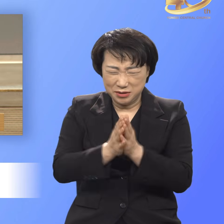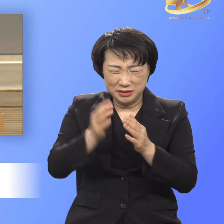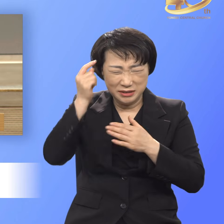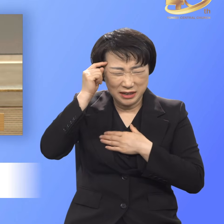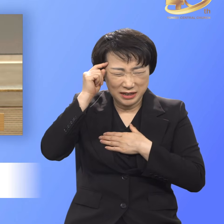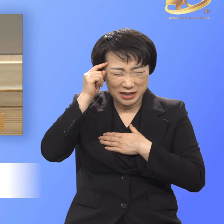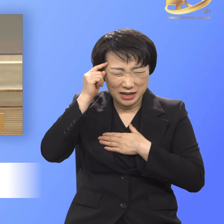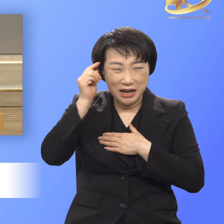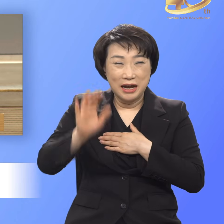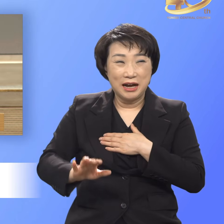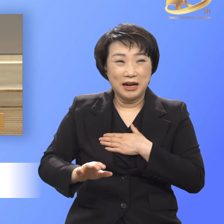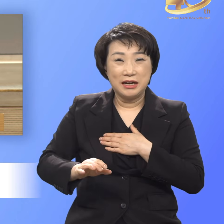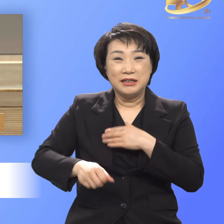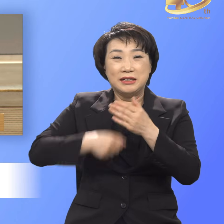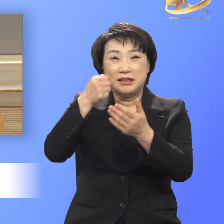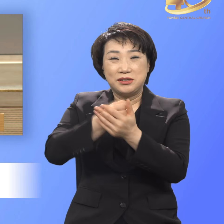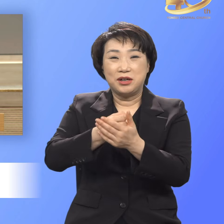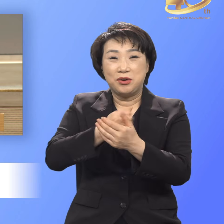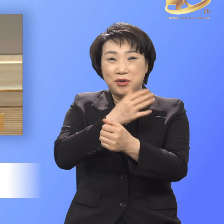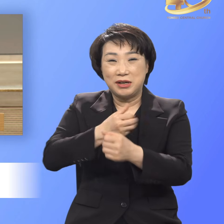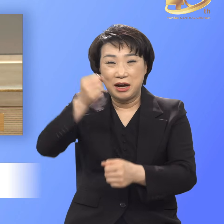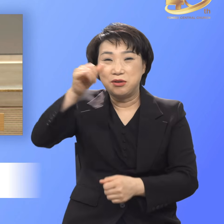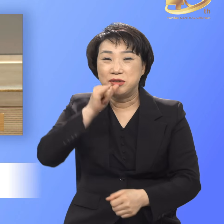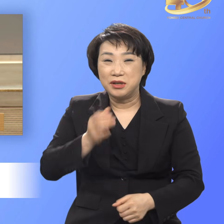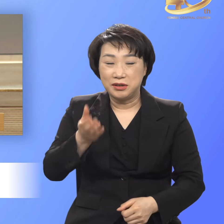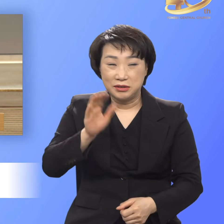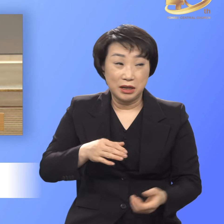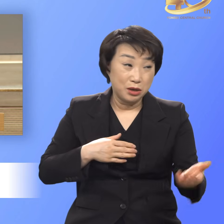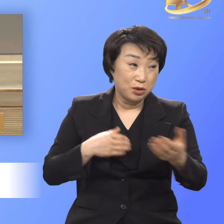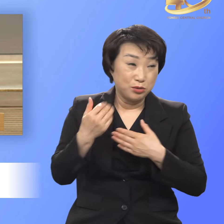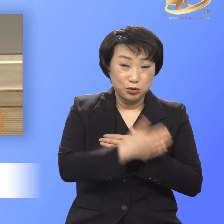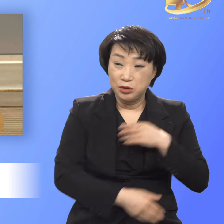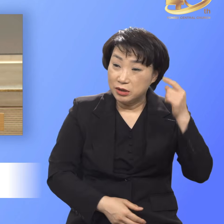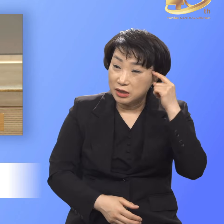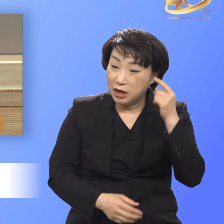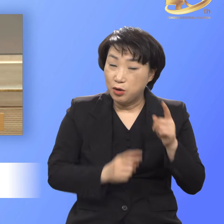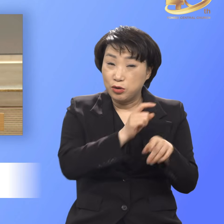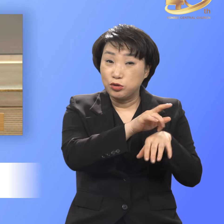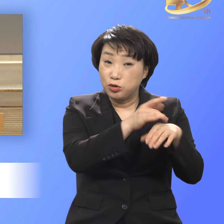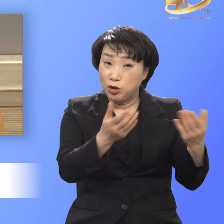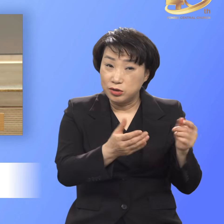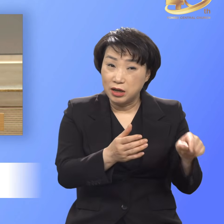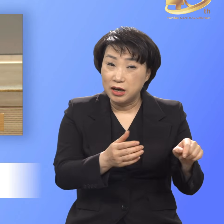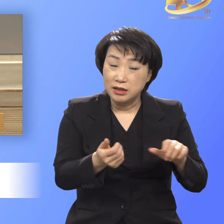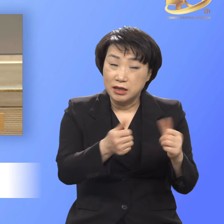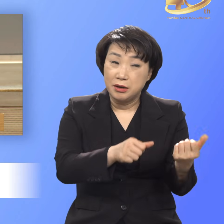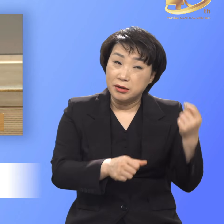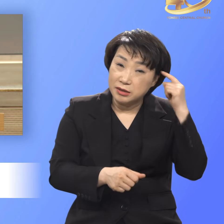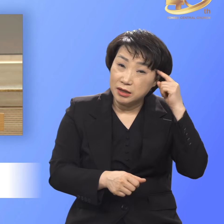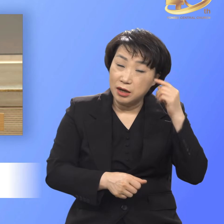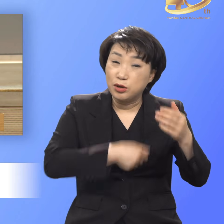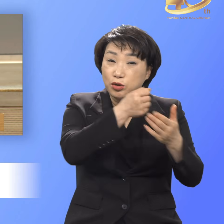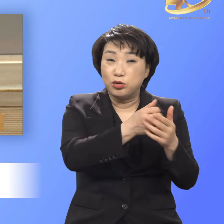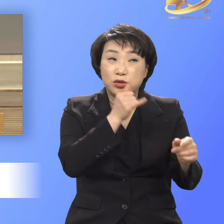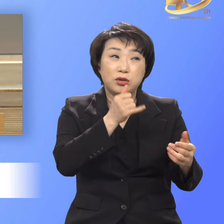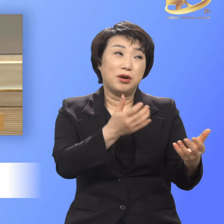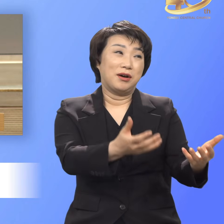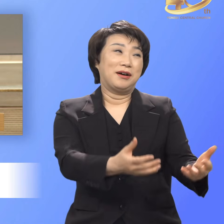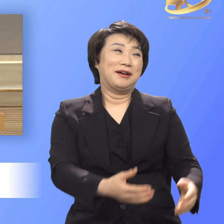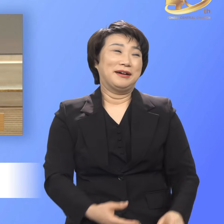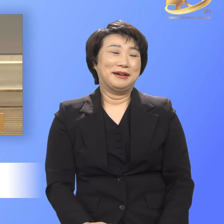의사결정이 있어야 되는데 육신의 생각을 통해서 마귀 사탄 귀신 역사가 사망의 생각으로